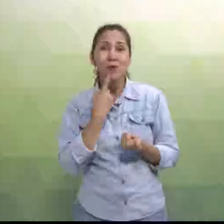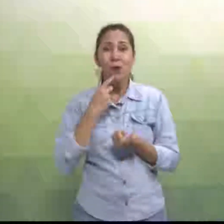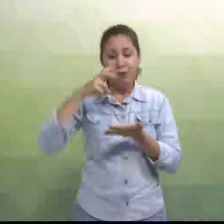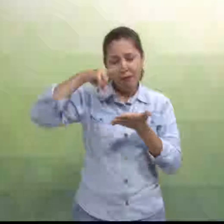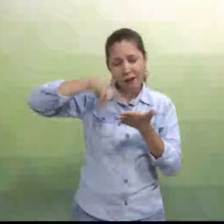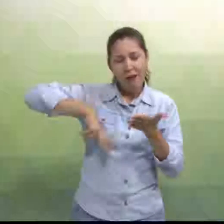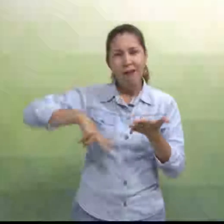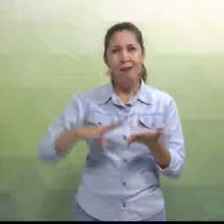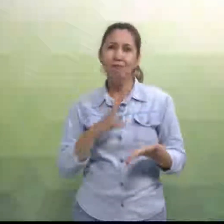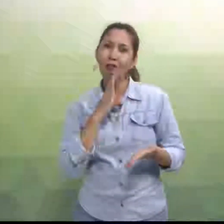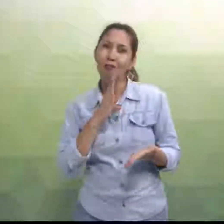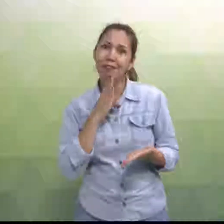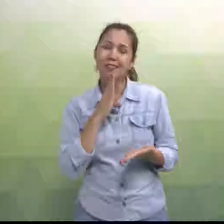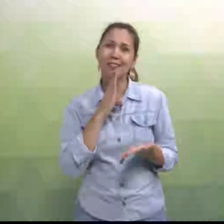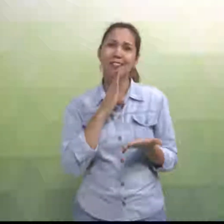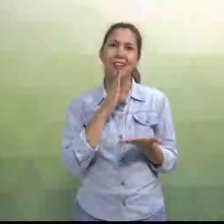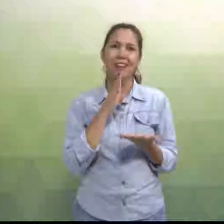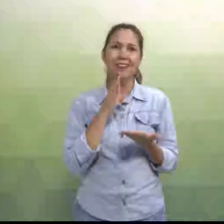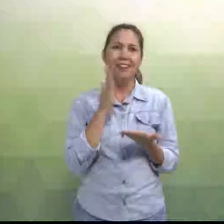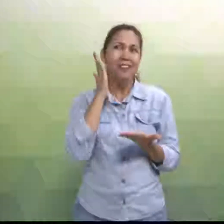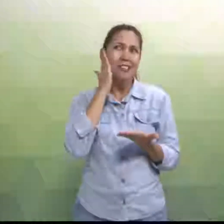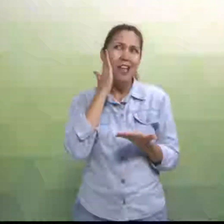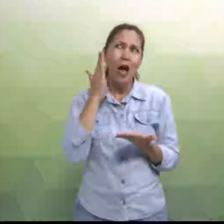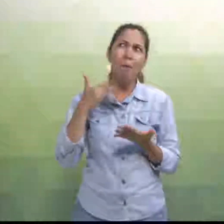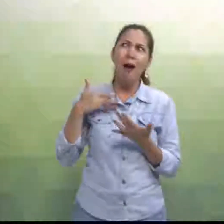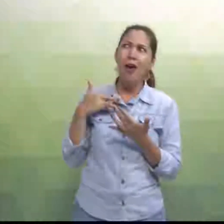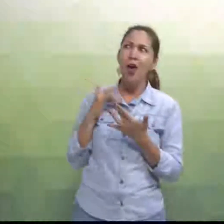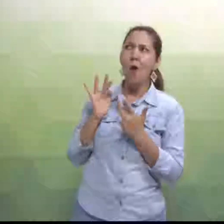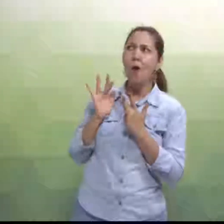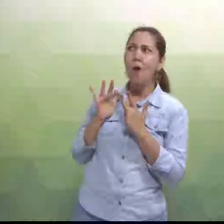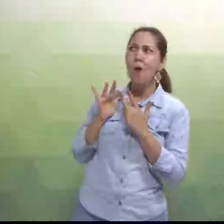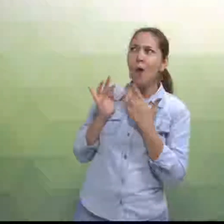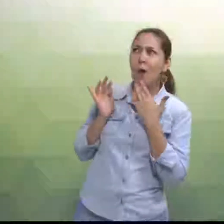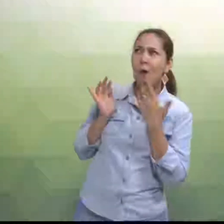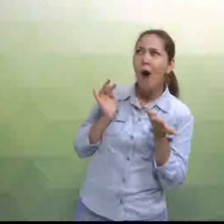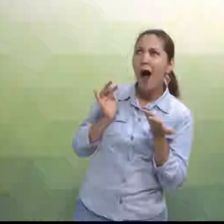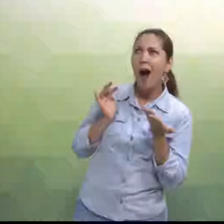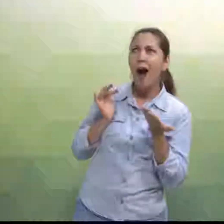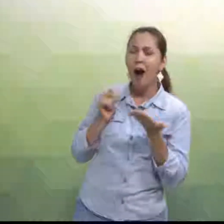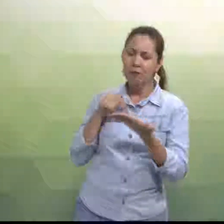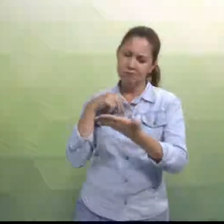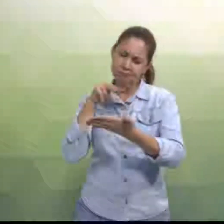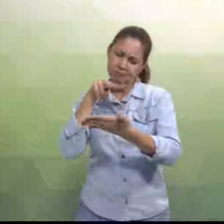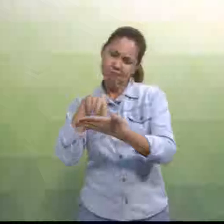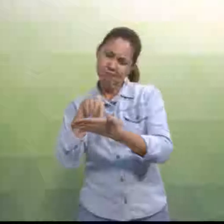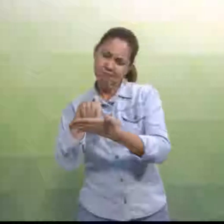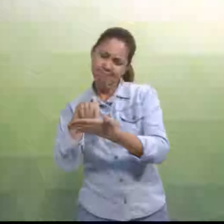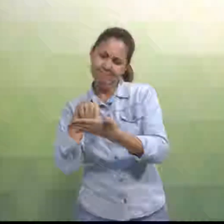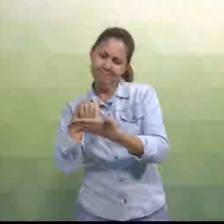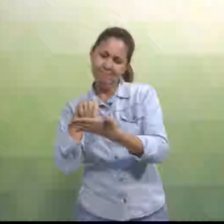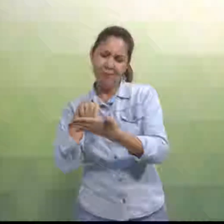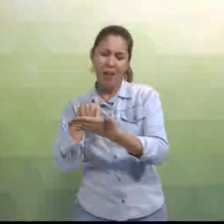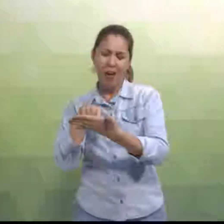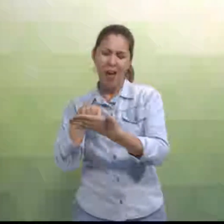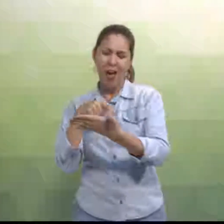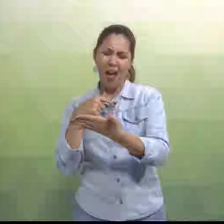Com relação à identidade surda, não temos somente uma identidade, temos várias identidades. Então é necessário, importante que